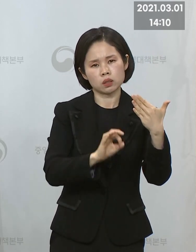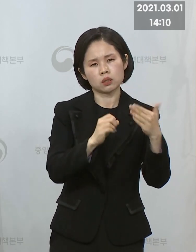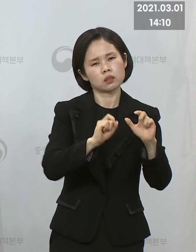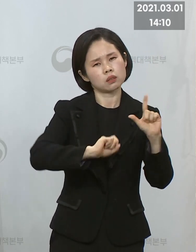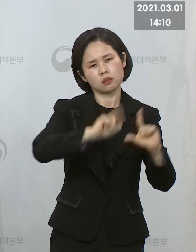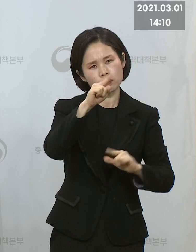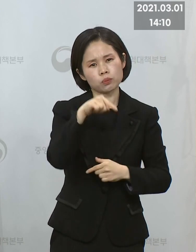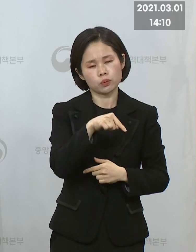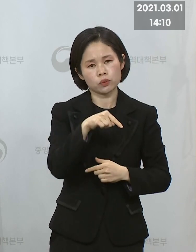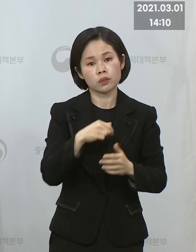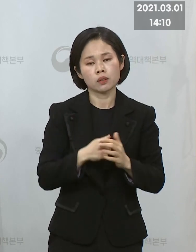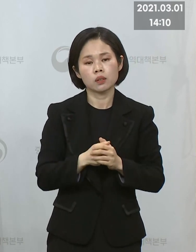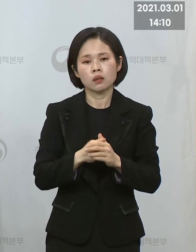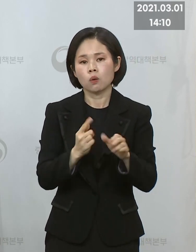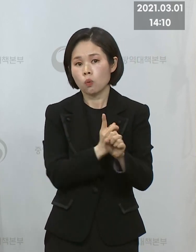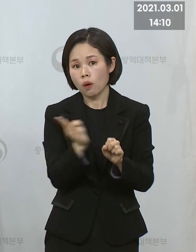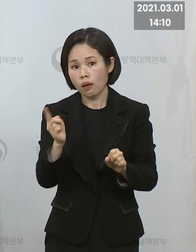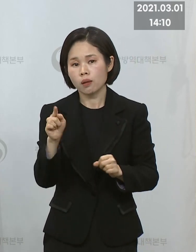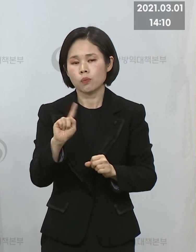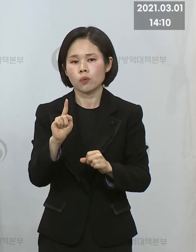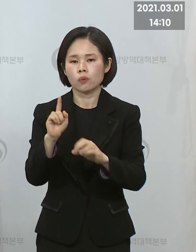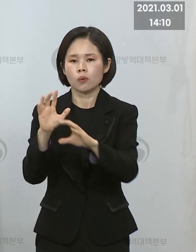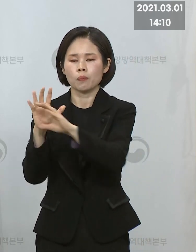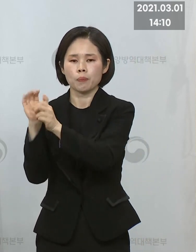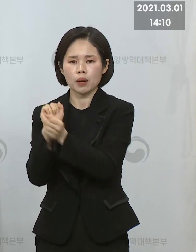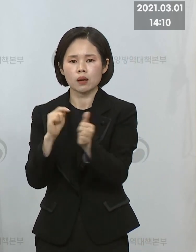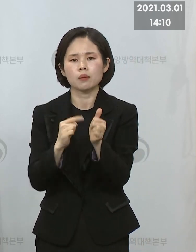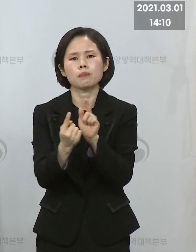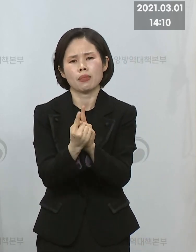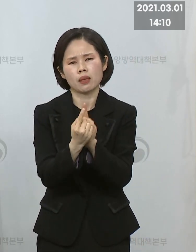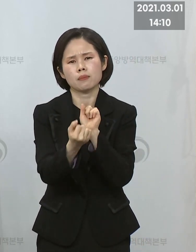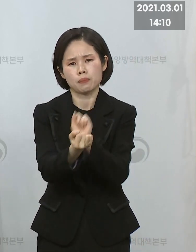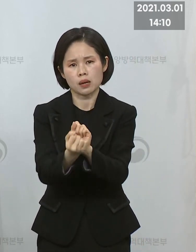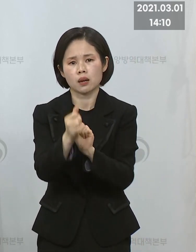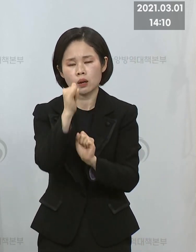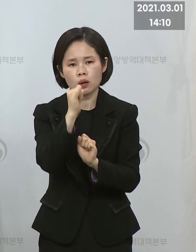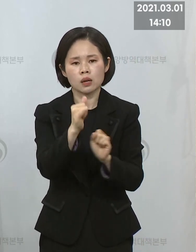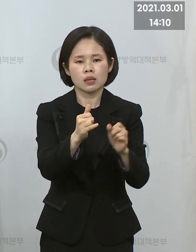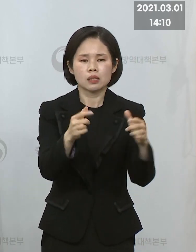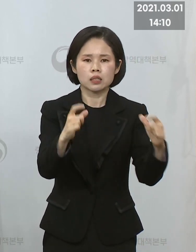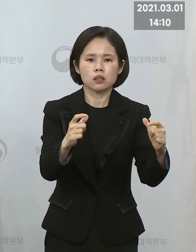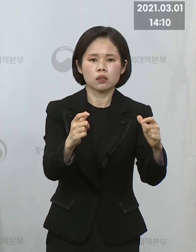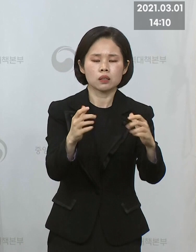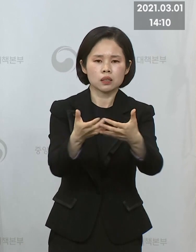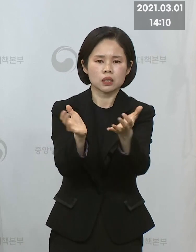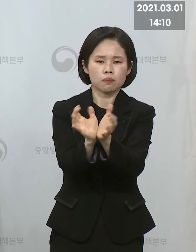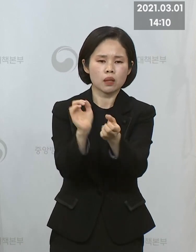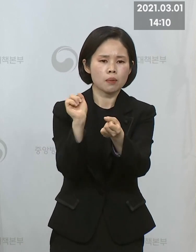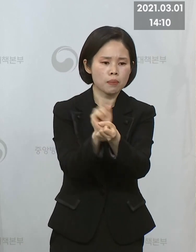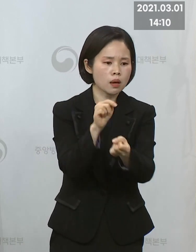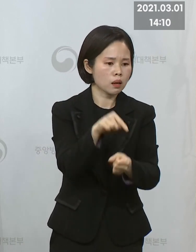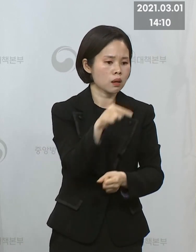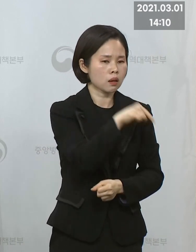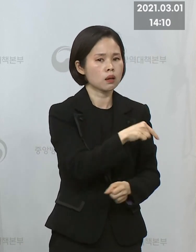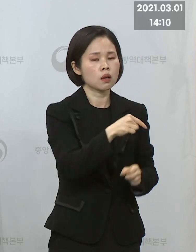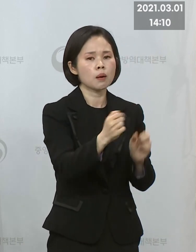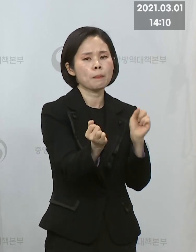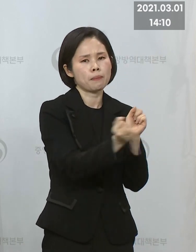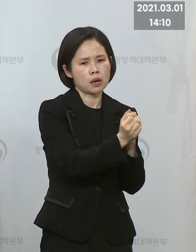다수를 차지하였고 그 밖에는 확진자의 접촉 그리고 지역 집단 발생하고 연관된